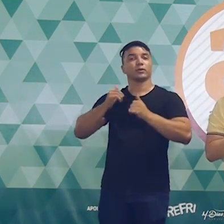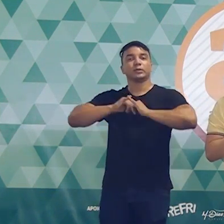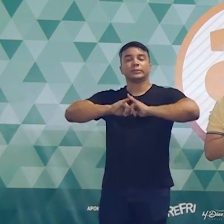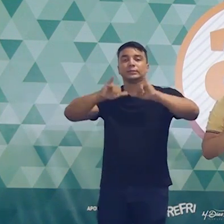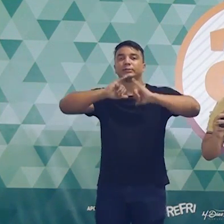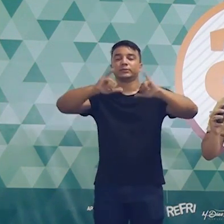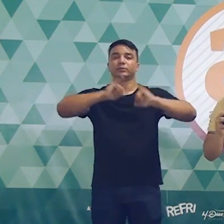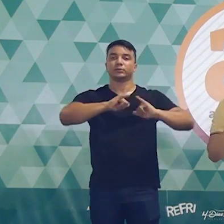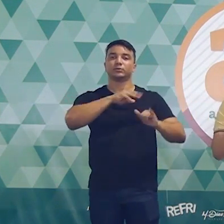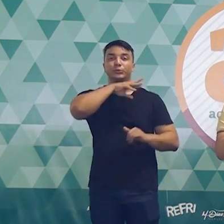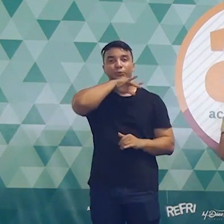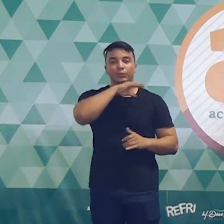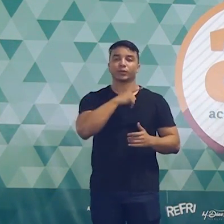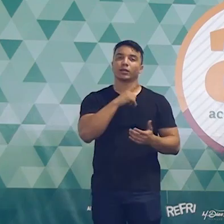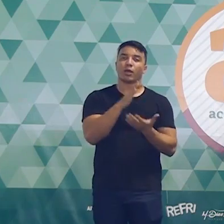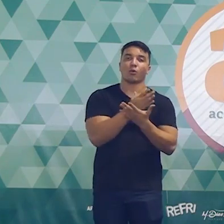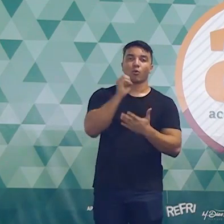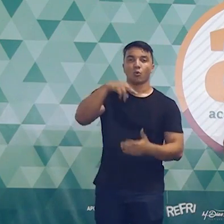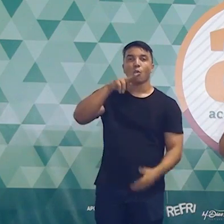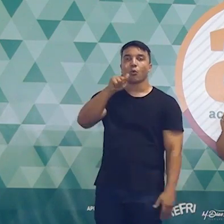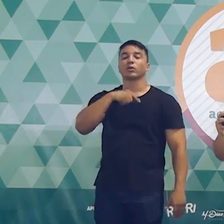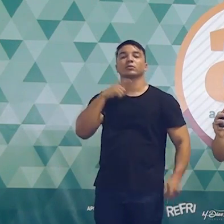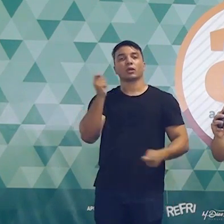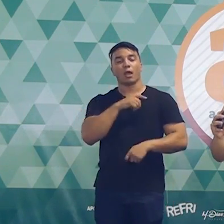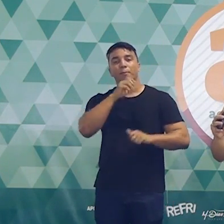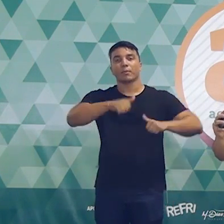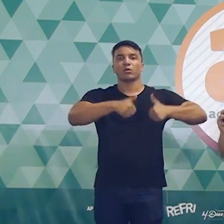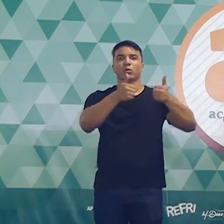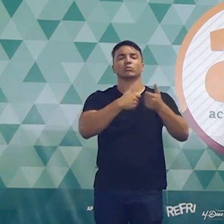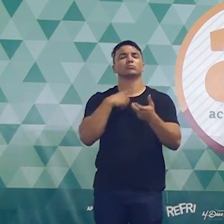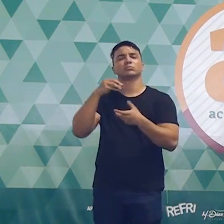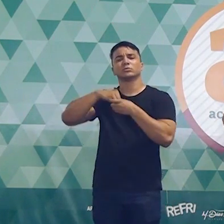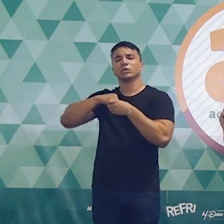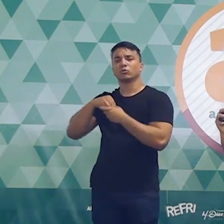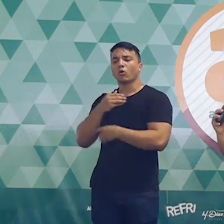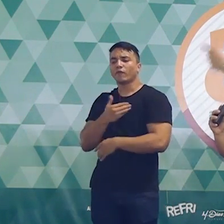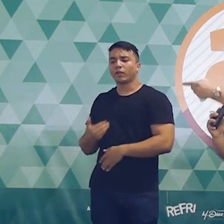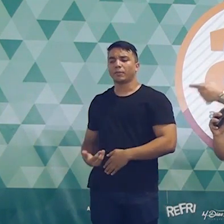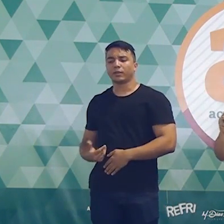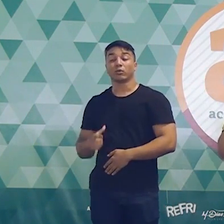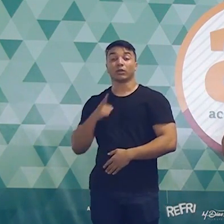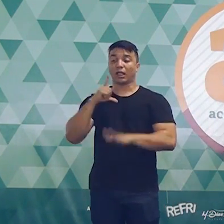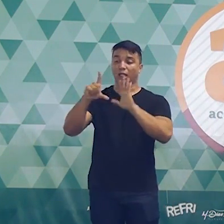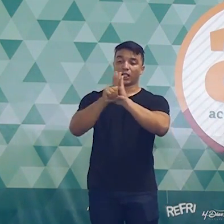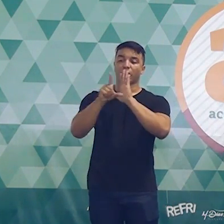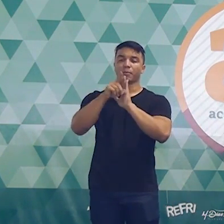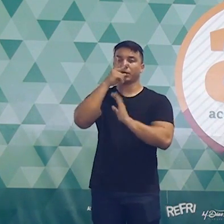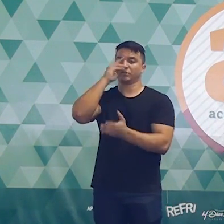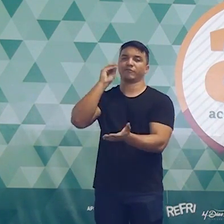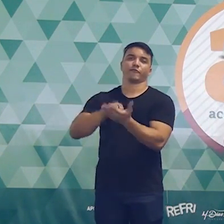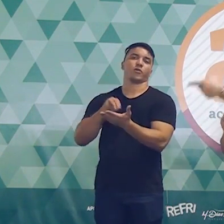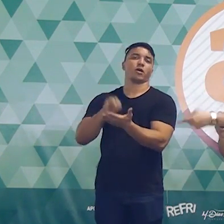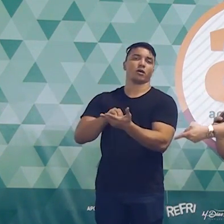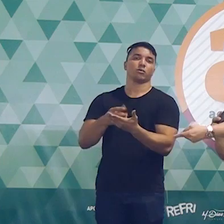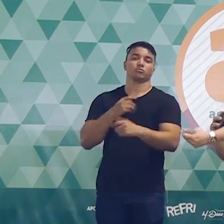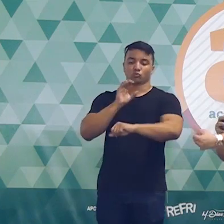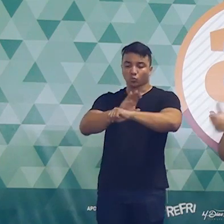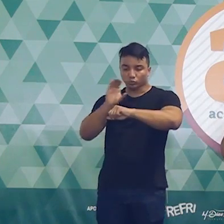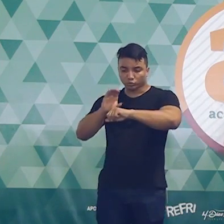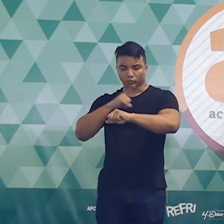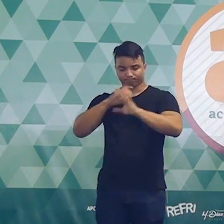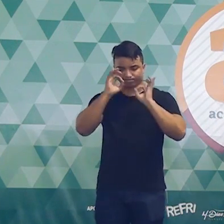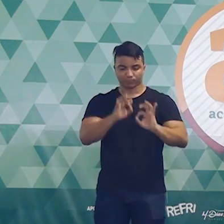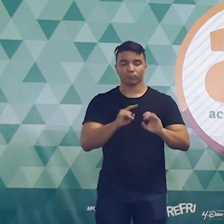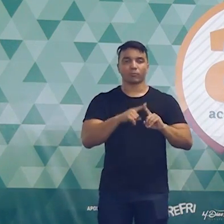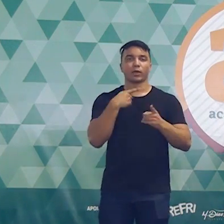deixam a desejar, ONGs que poderiam atuar melhor. E na parte governamental, tem lei que não é cumprida, a Constituição garante,